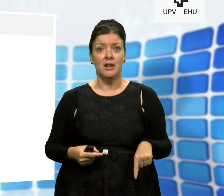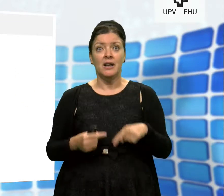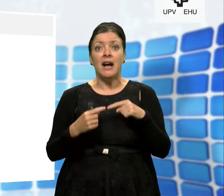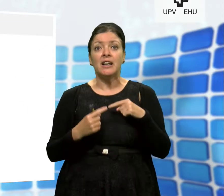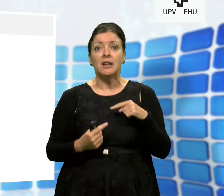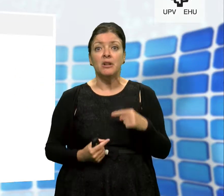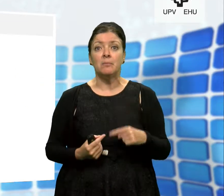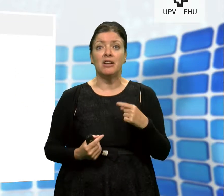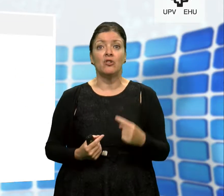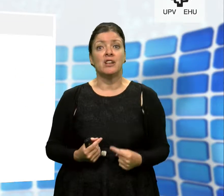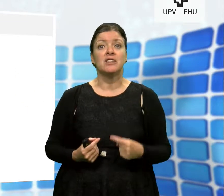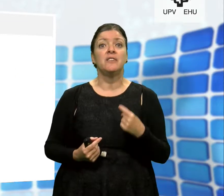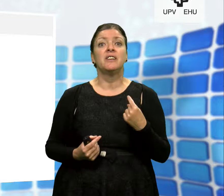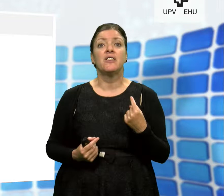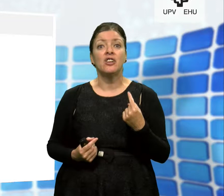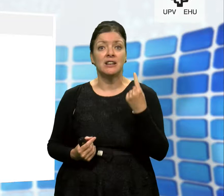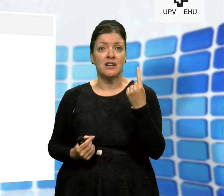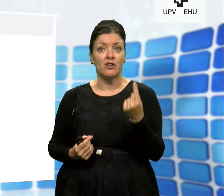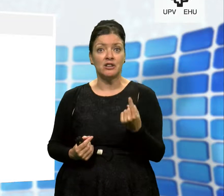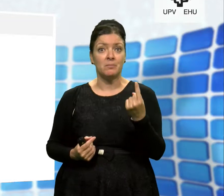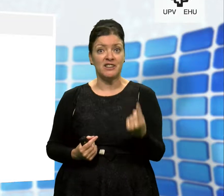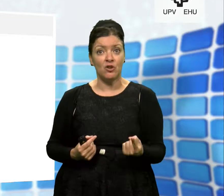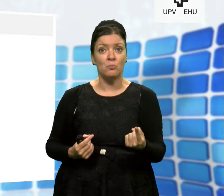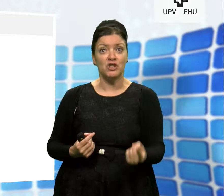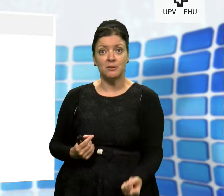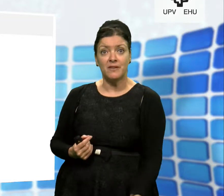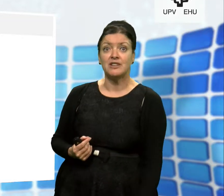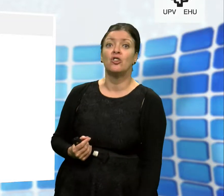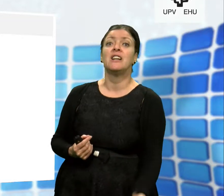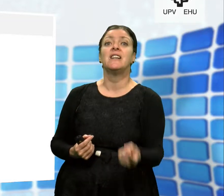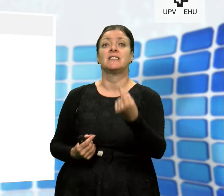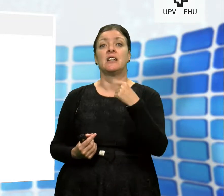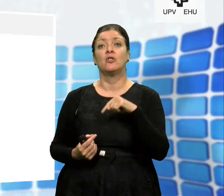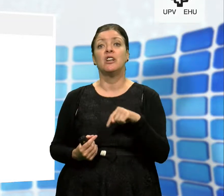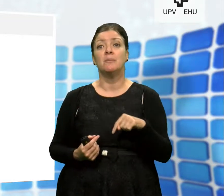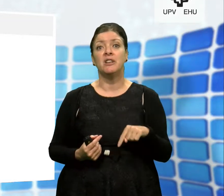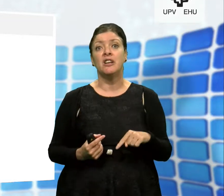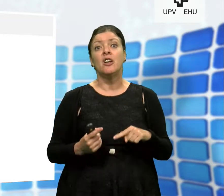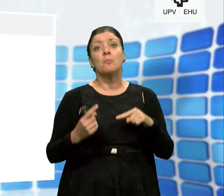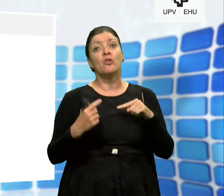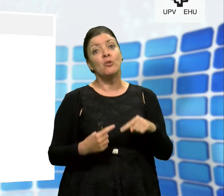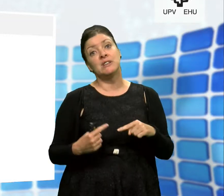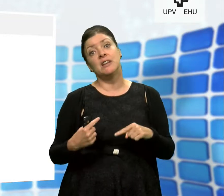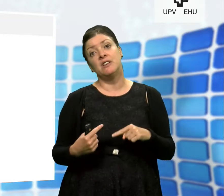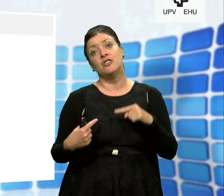al que remite para encontrar significación y las acciones del pasado muchas veces son leídas anacrónicamente por no ascribirnos a